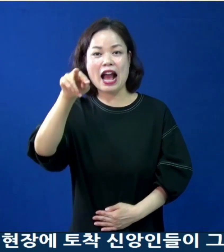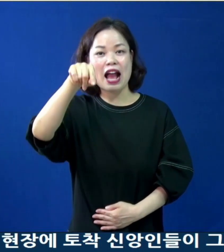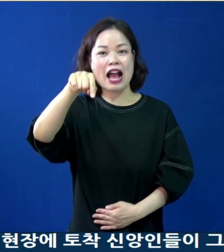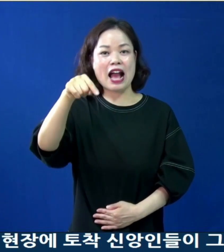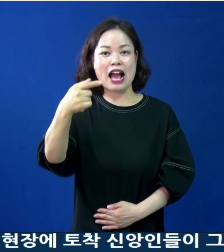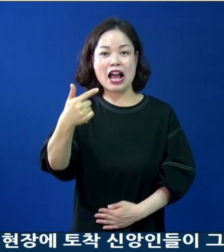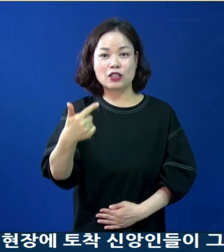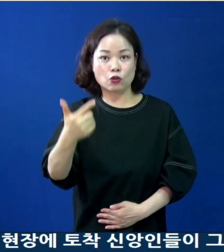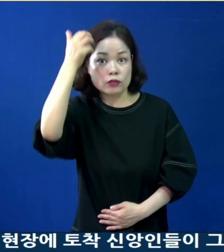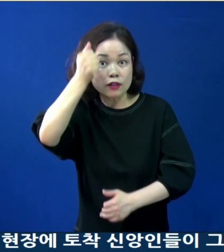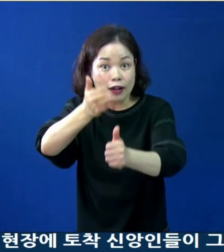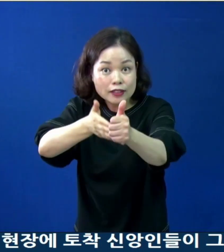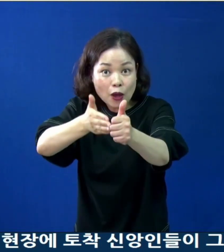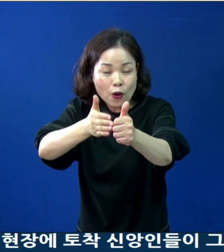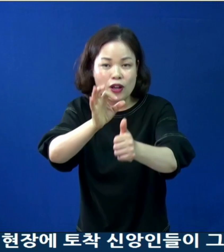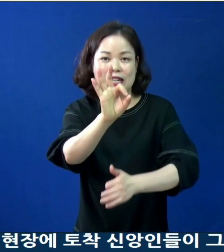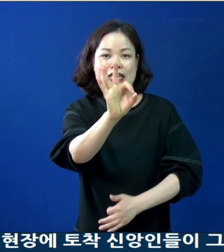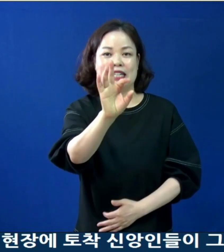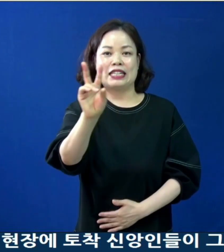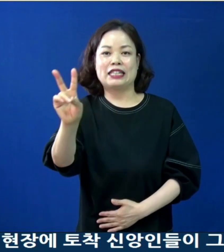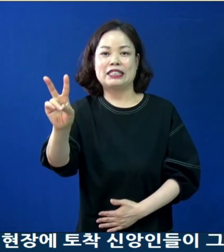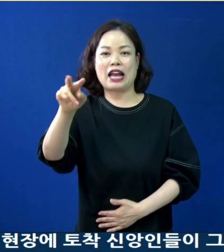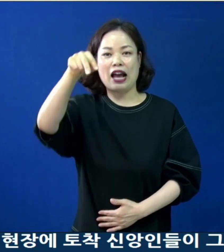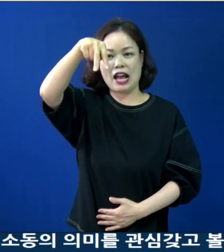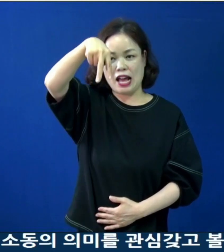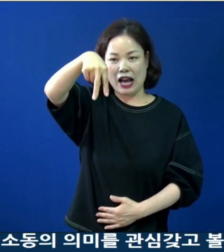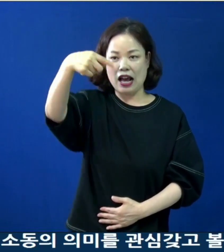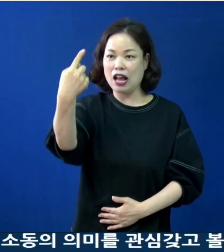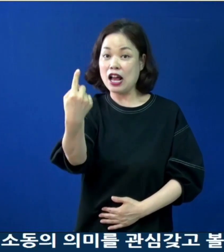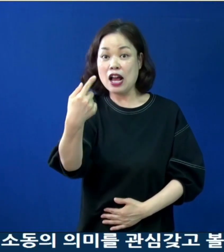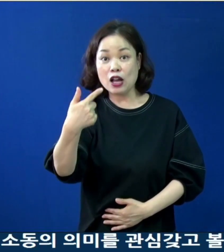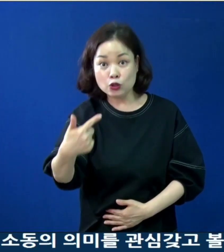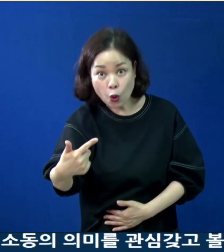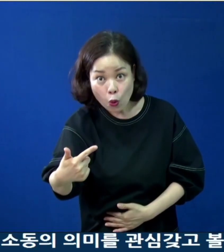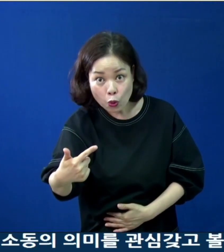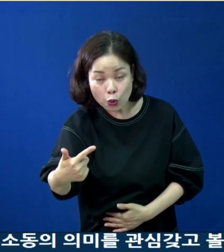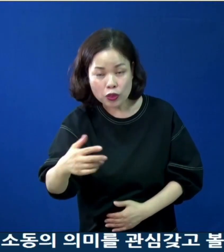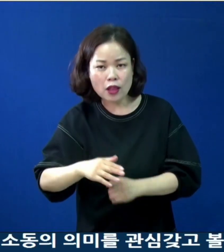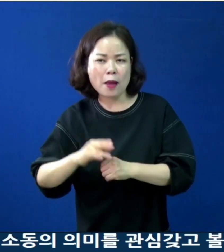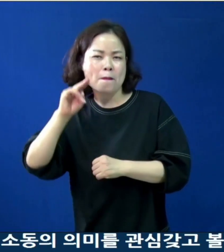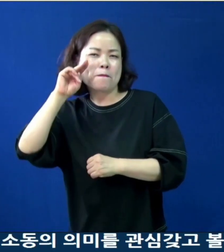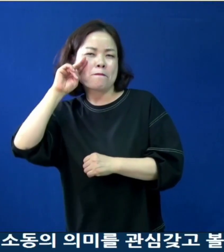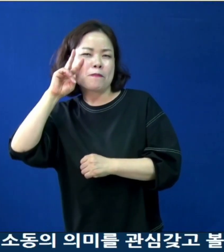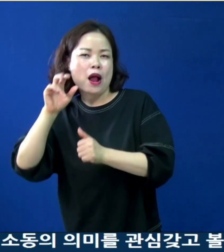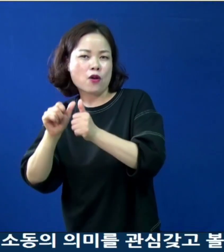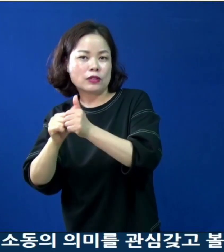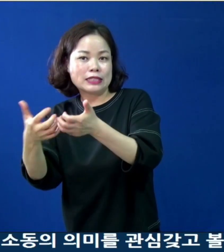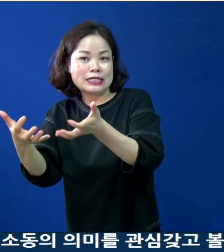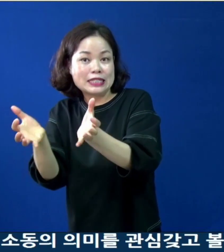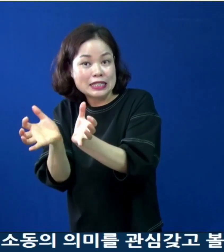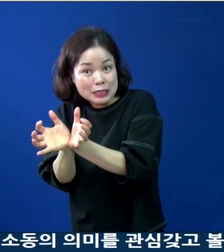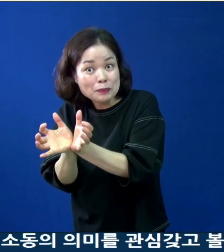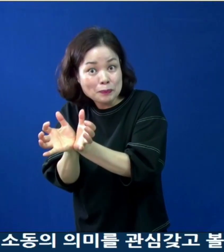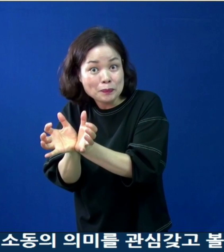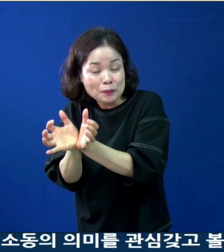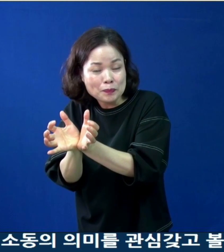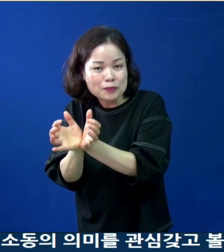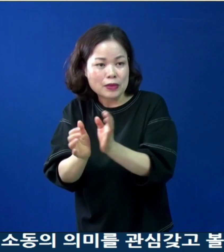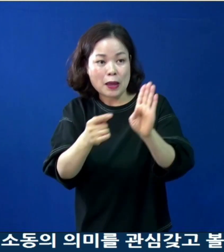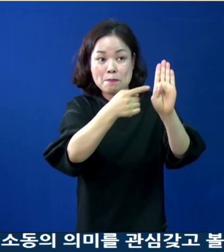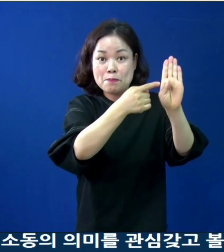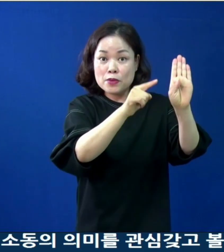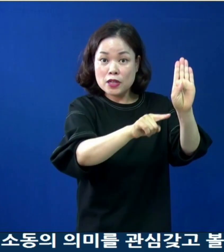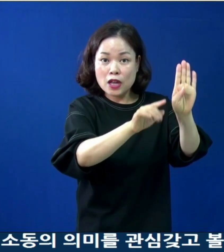야손, 기억하셔야 됩니다. 야손이라는 사람의 집에 바울 일행이 머물렀습니다. 자, 빌립보에서